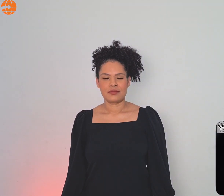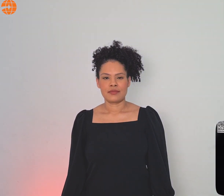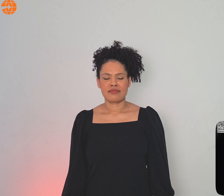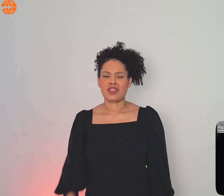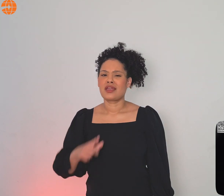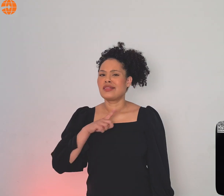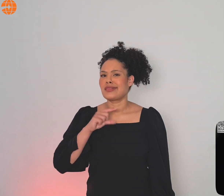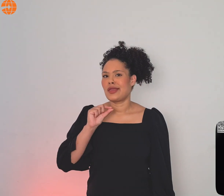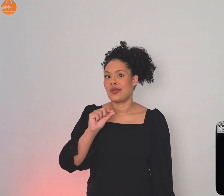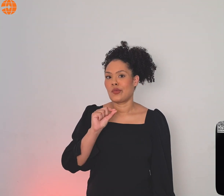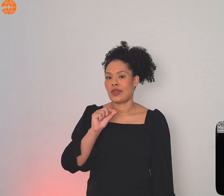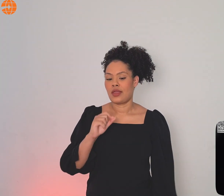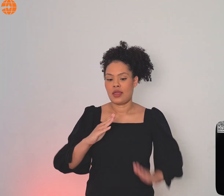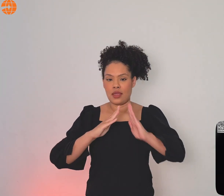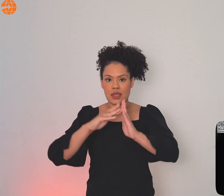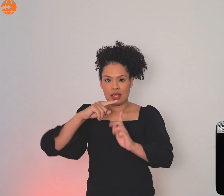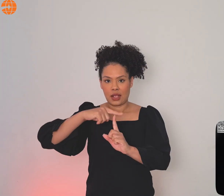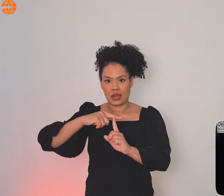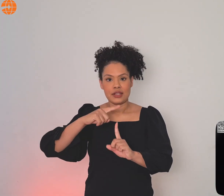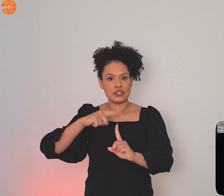existem 3 tipos de igreja.